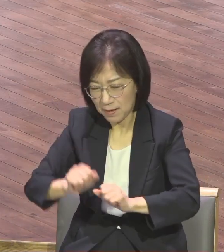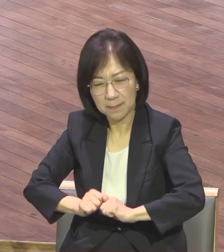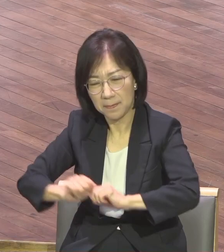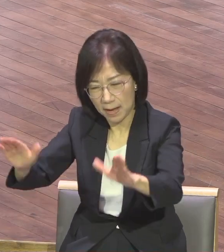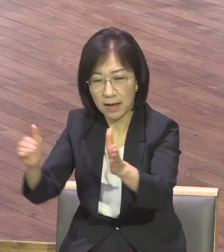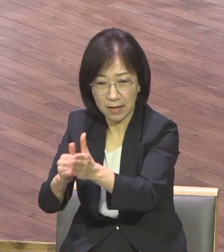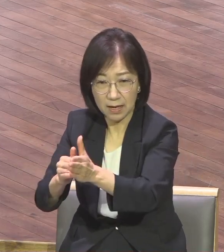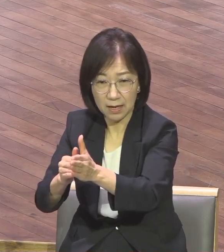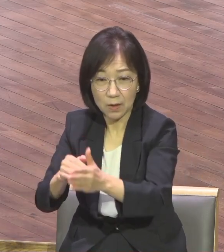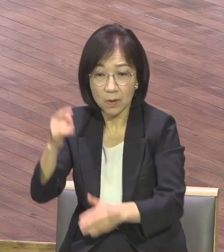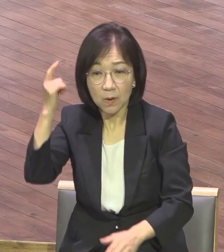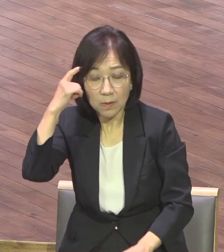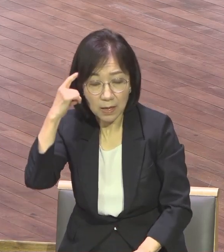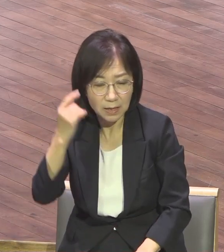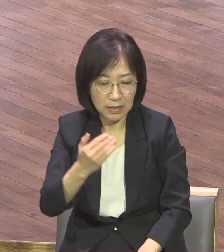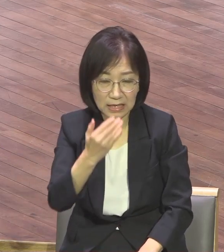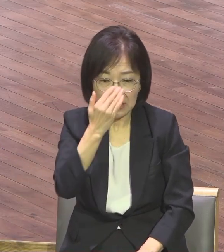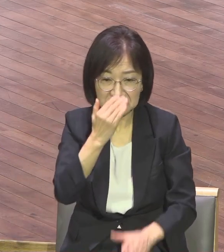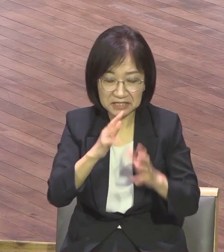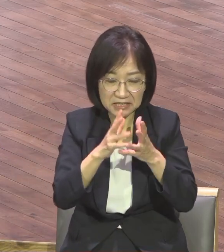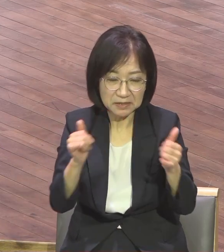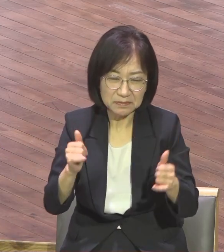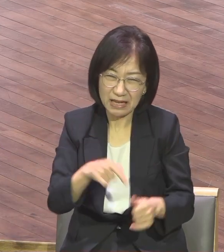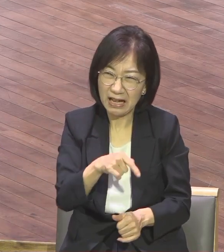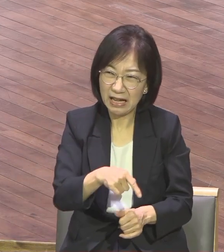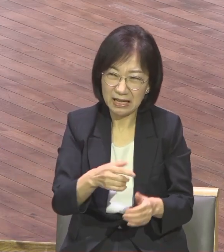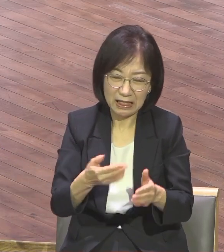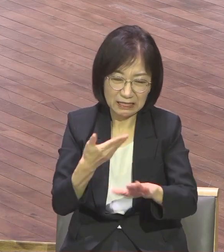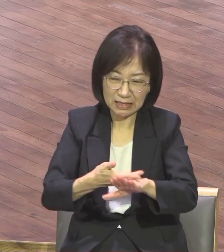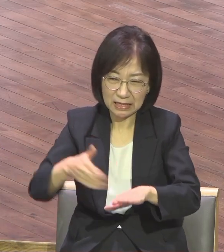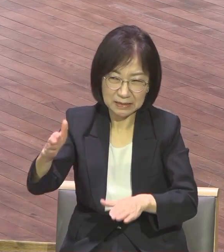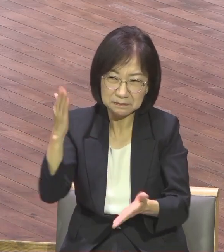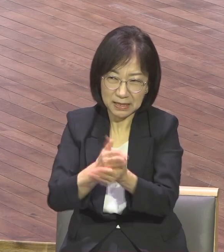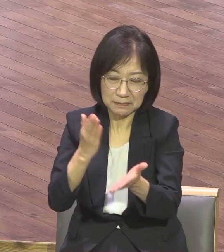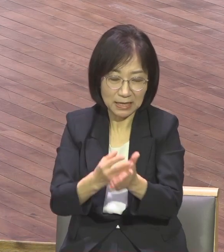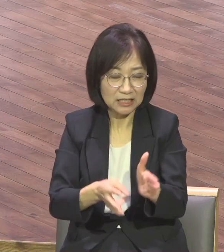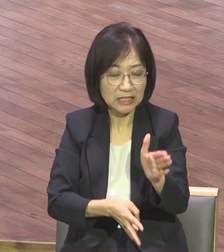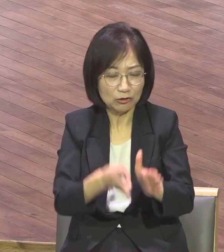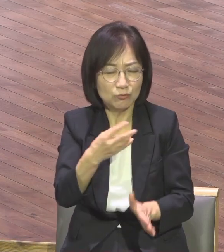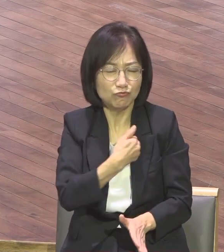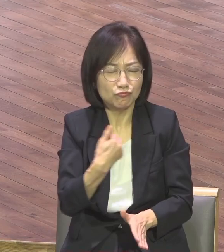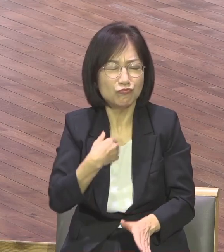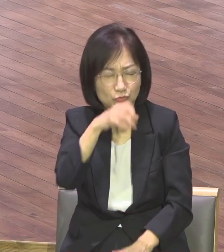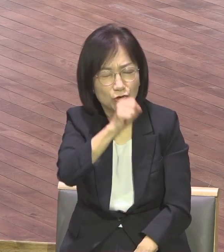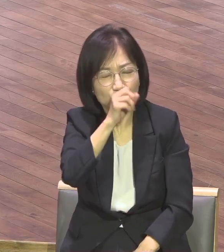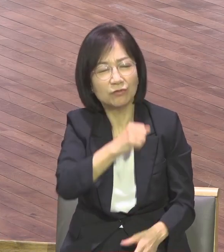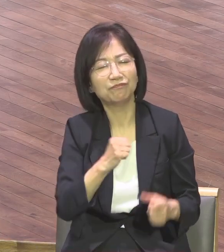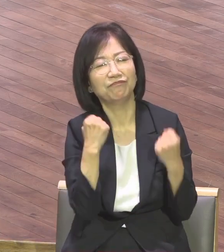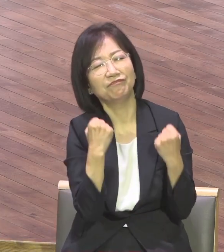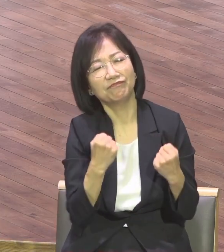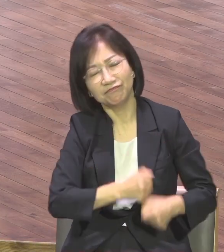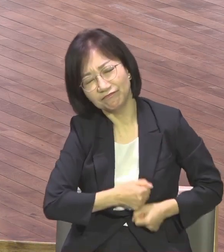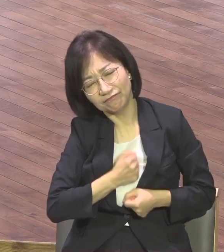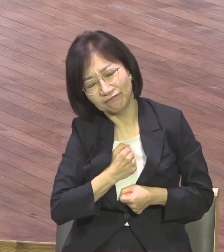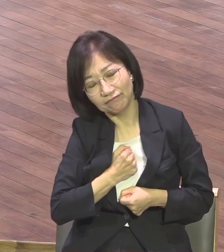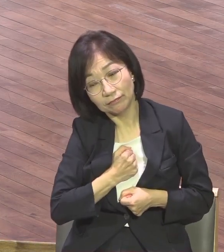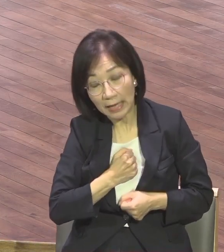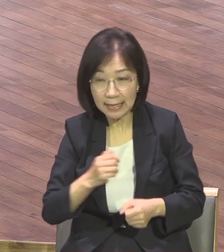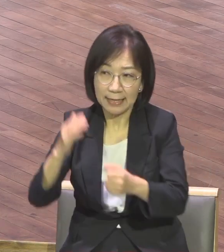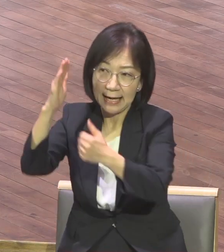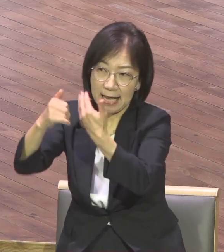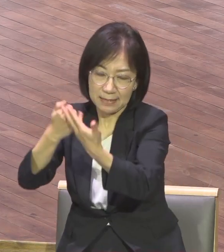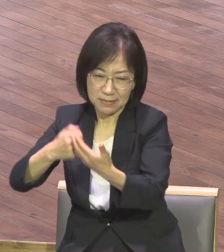하고 있으니 하나님께서 강권적으로 그냥 흩어버렸어요. 핍박. 주로 하나님 방법이 노예, 속국